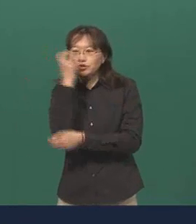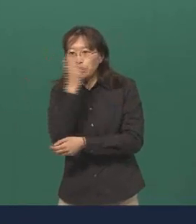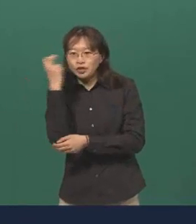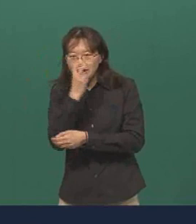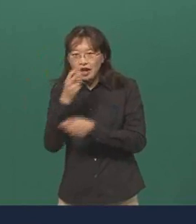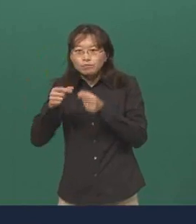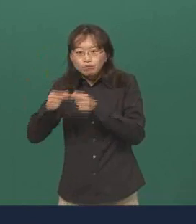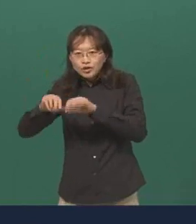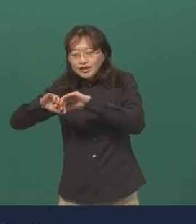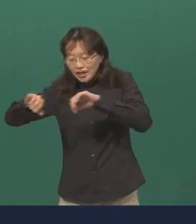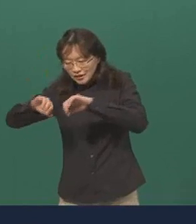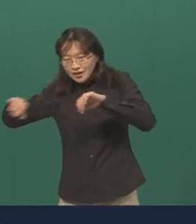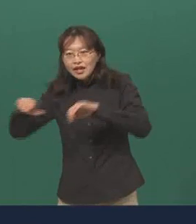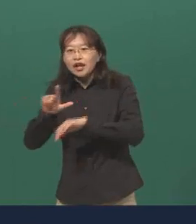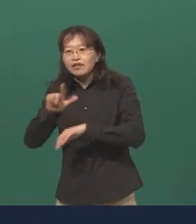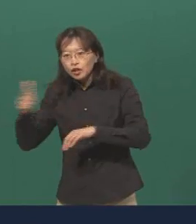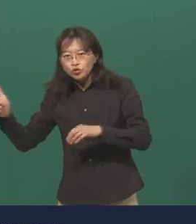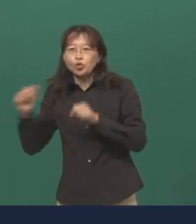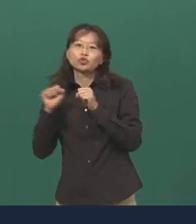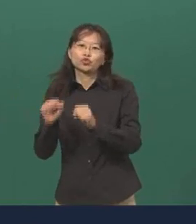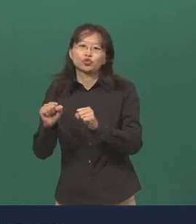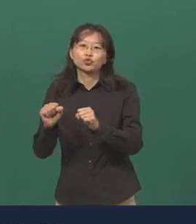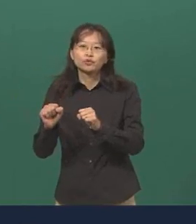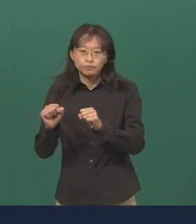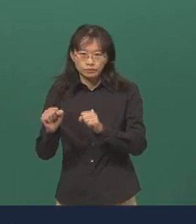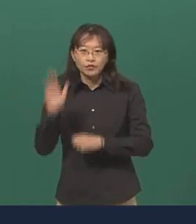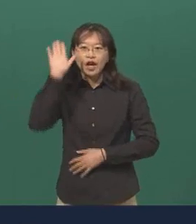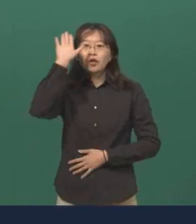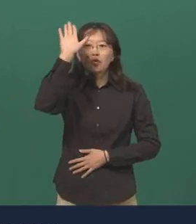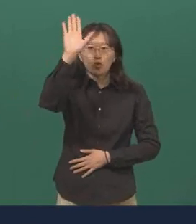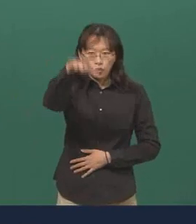意識調査の分析などを行います。